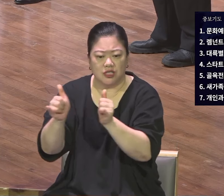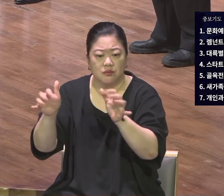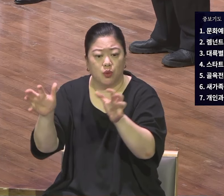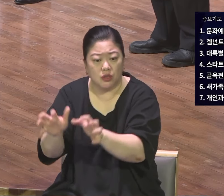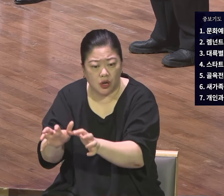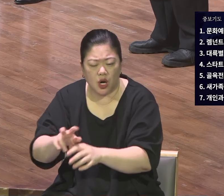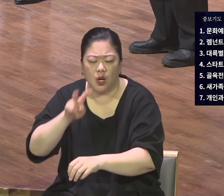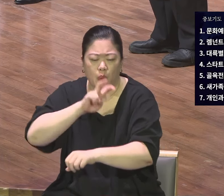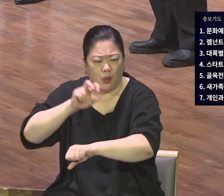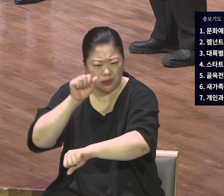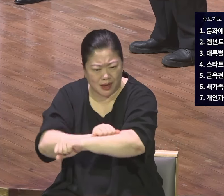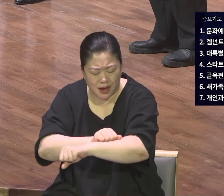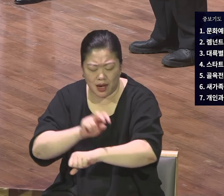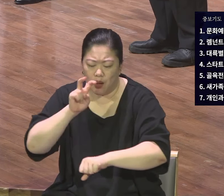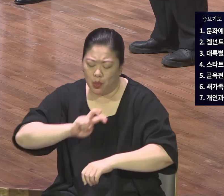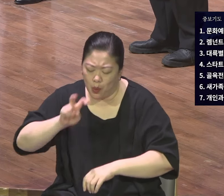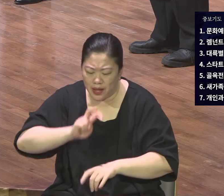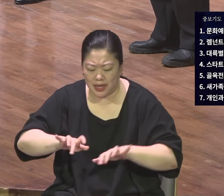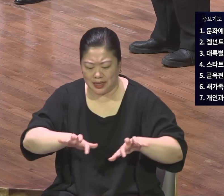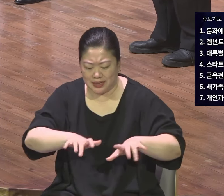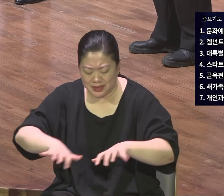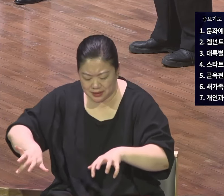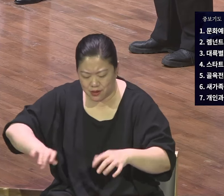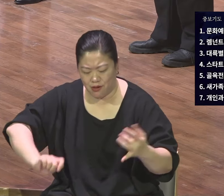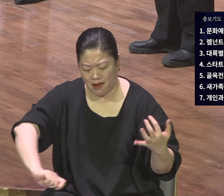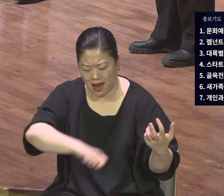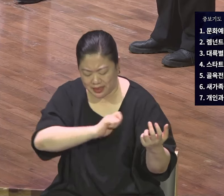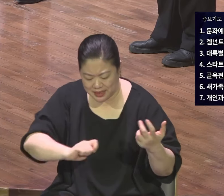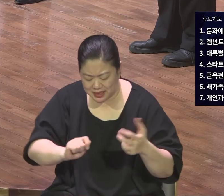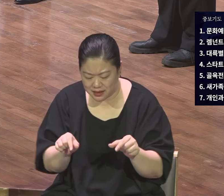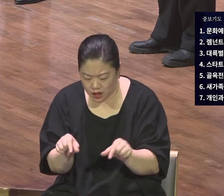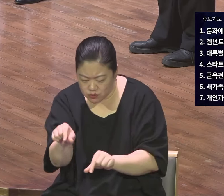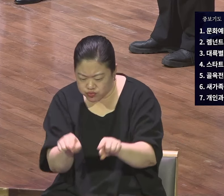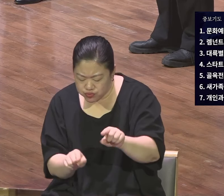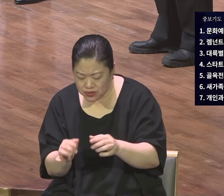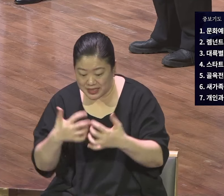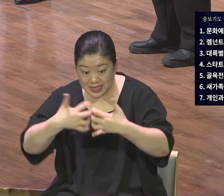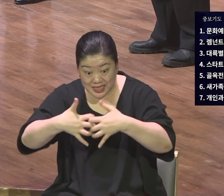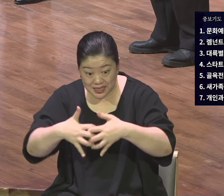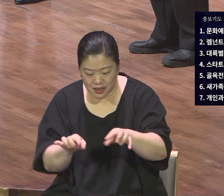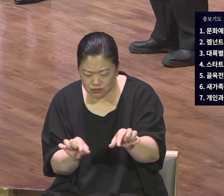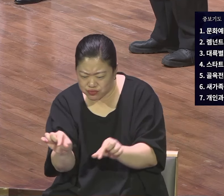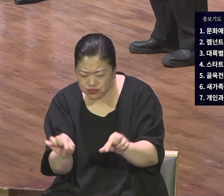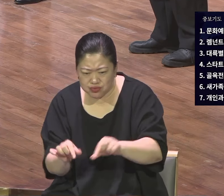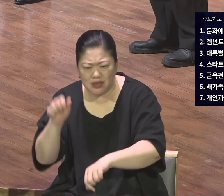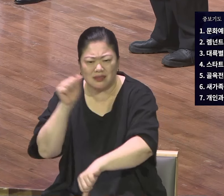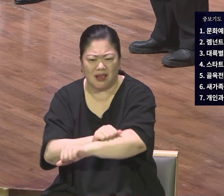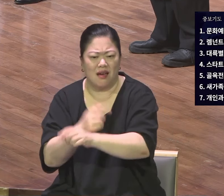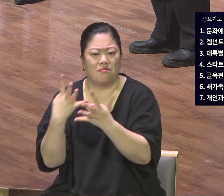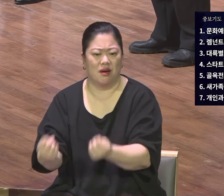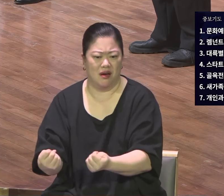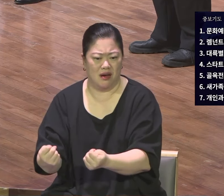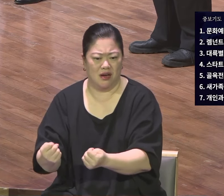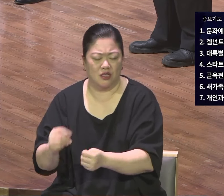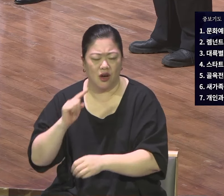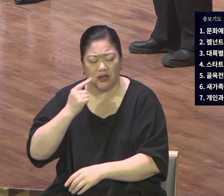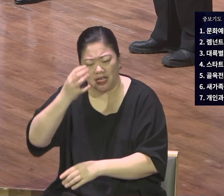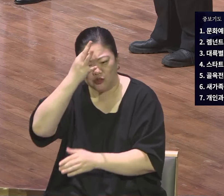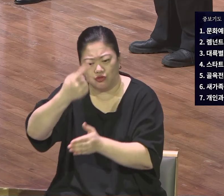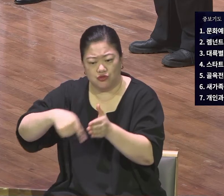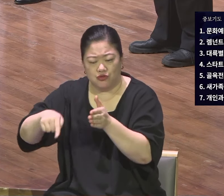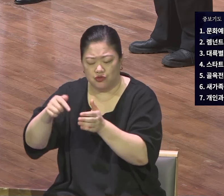예술을 통해 전도와 선교의 장막터가 넓혀지가요 주시옵소서. 두 번째, 렘넌트 연회 여름